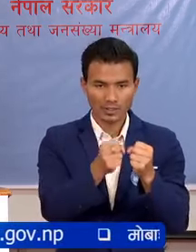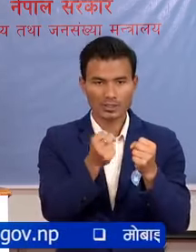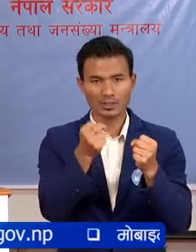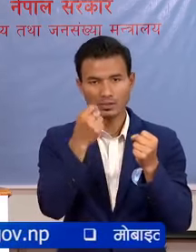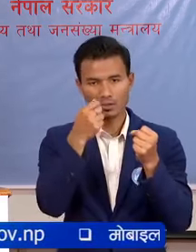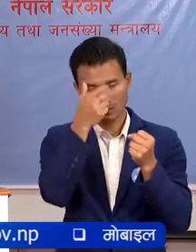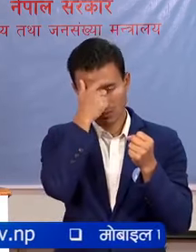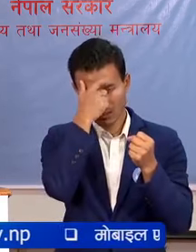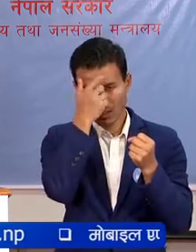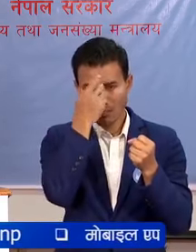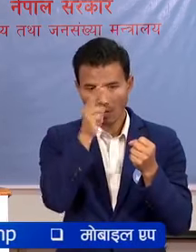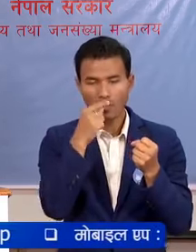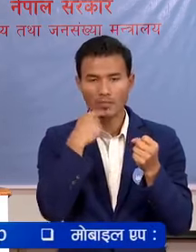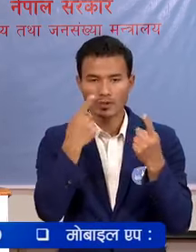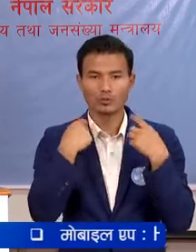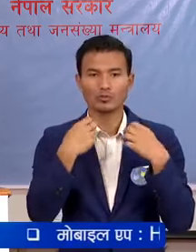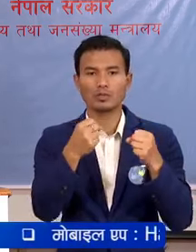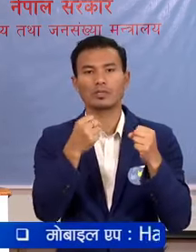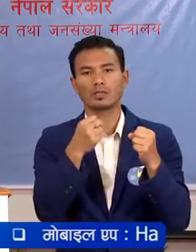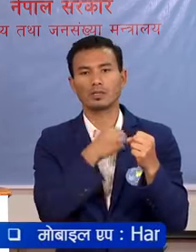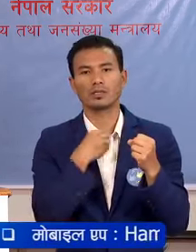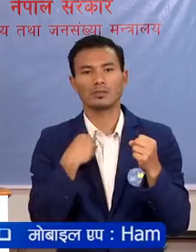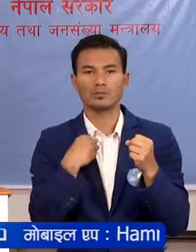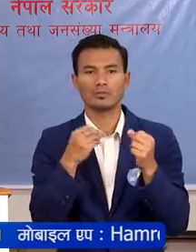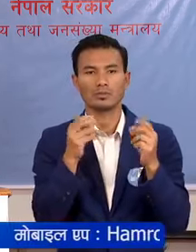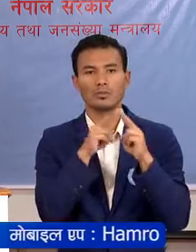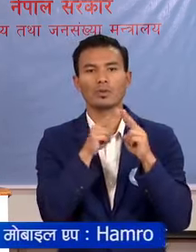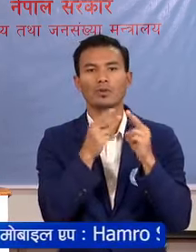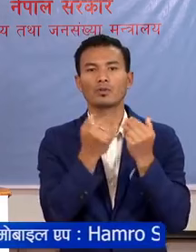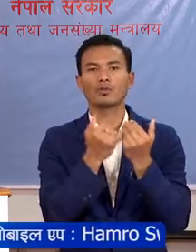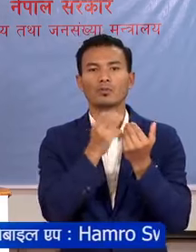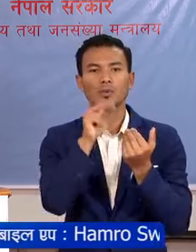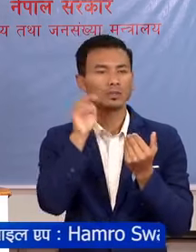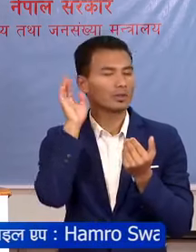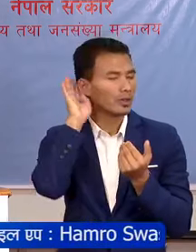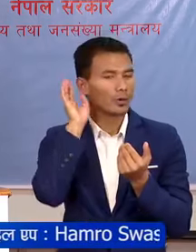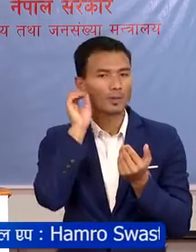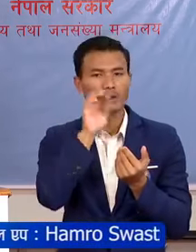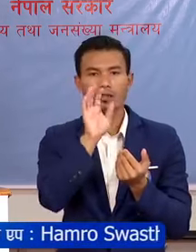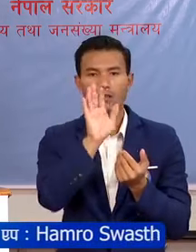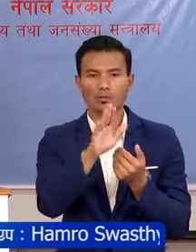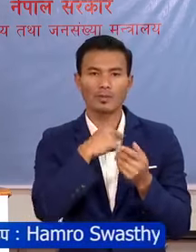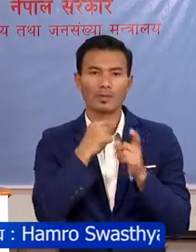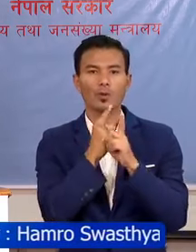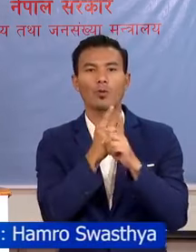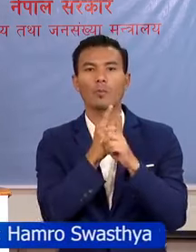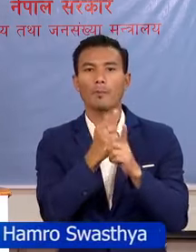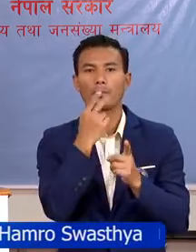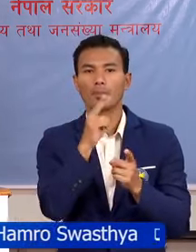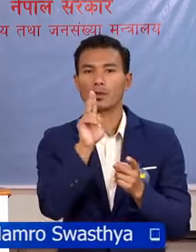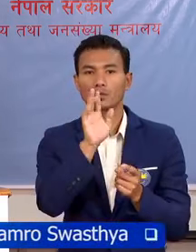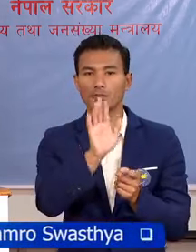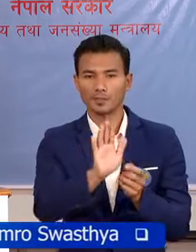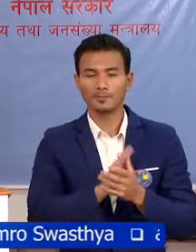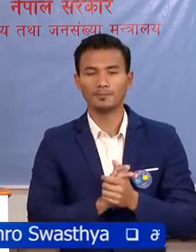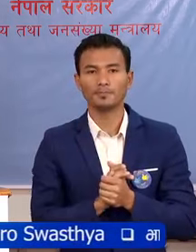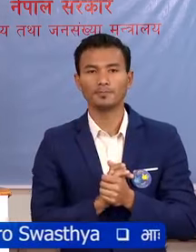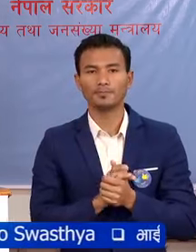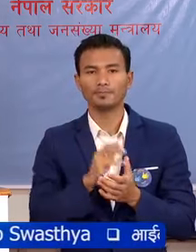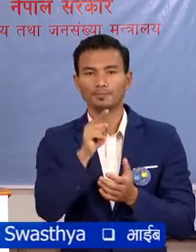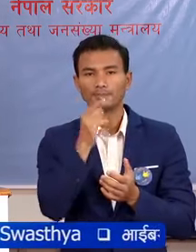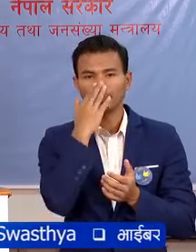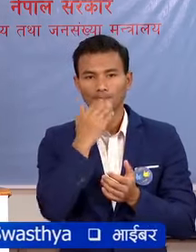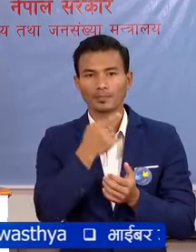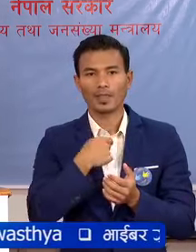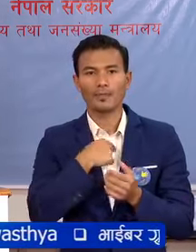वाध्या तक सम्दाइब को बाद्योते हानों समय। तेसे वहको नाले आमिले एसमा